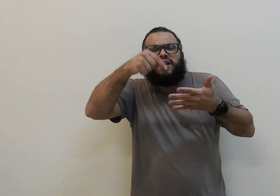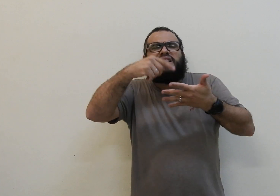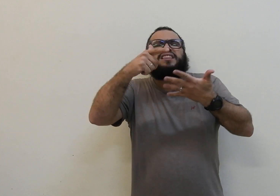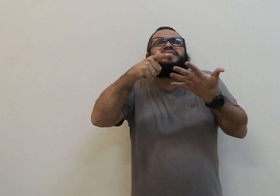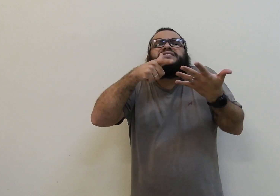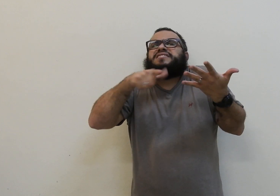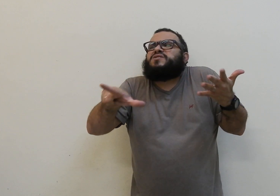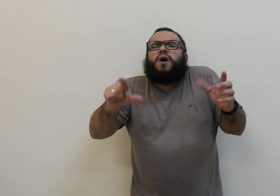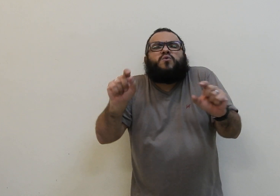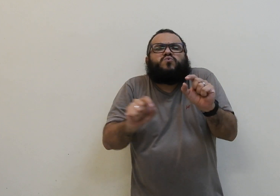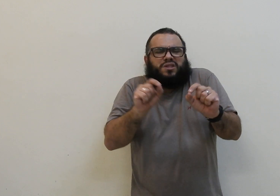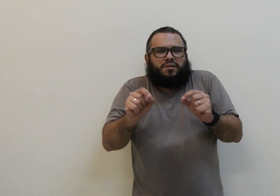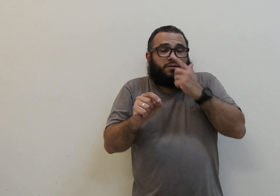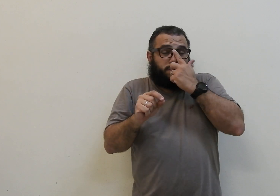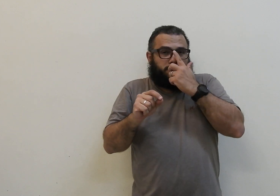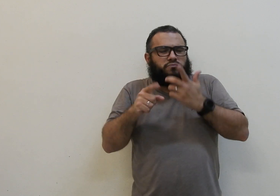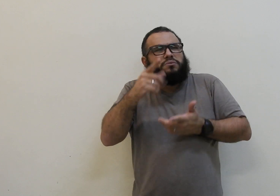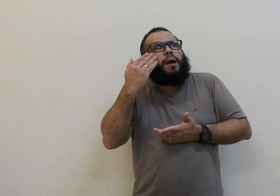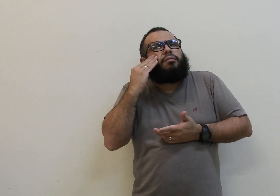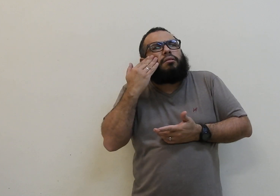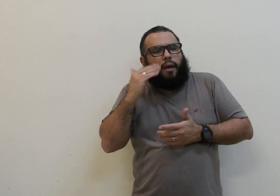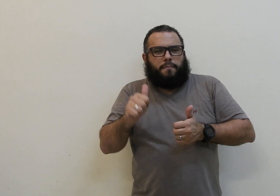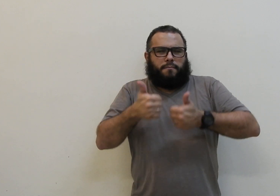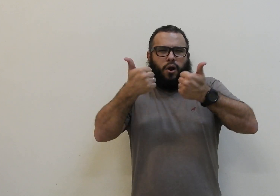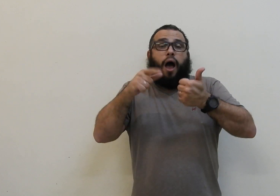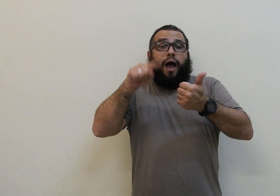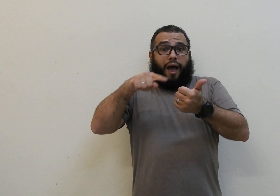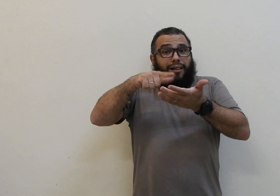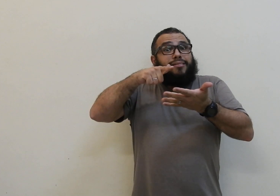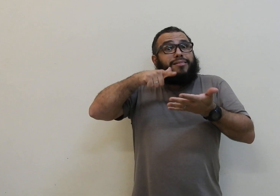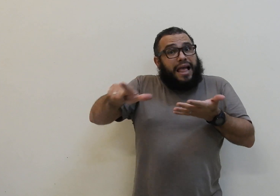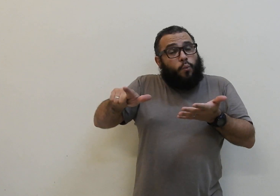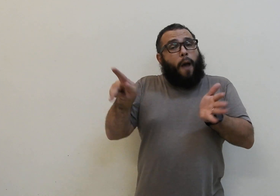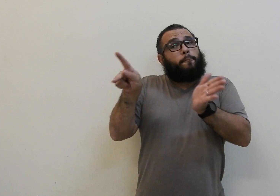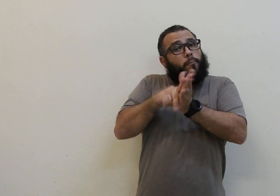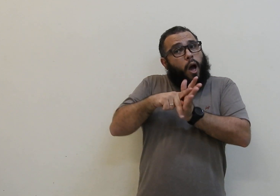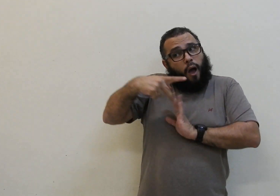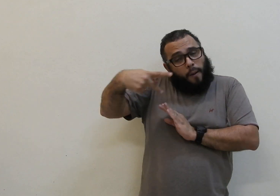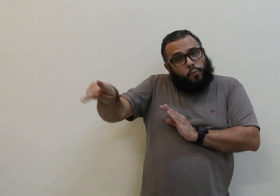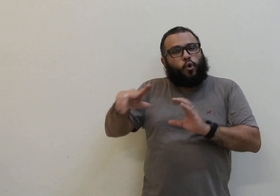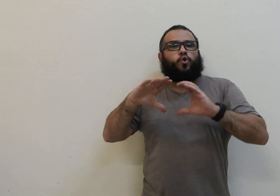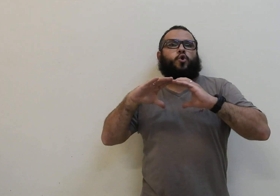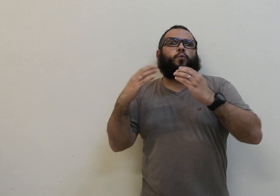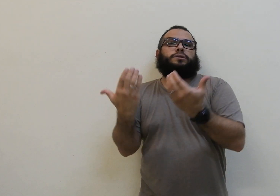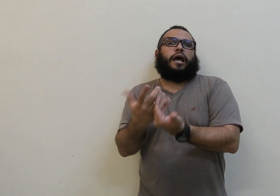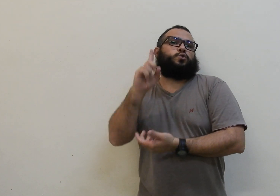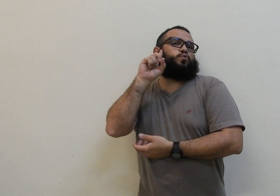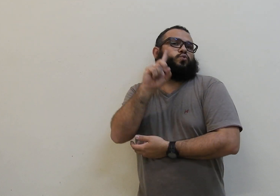assim? Então, eu vou trabalhar depois com vocês, né, no decorrer da aula, para que vocês compreendam mais, né,